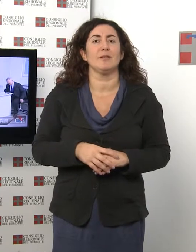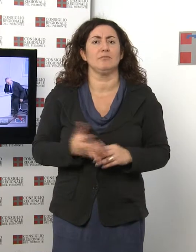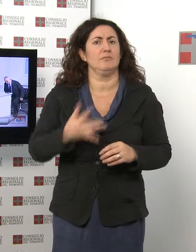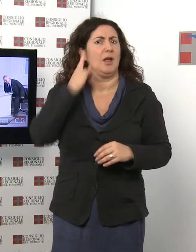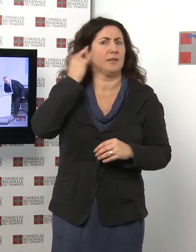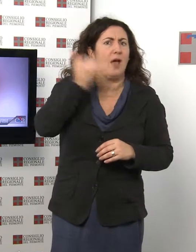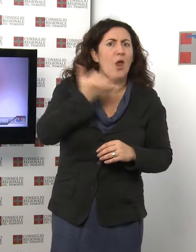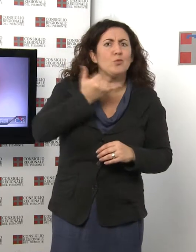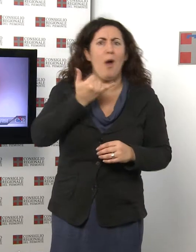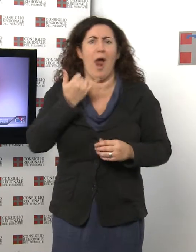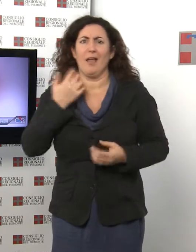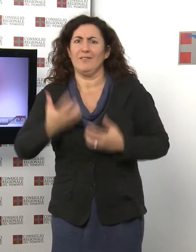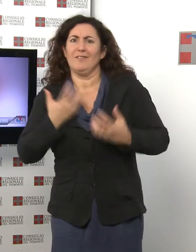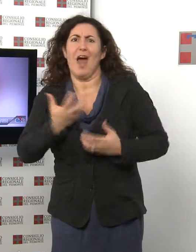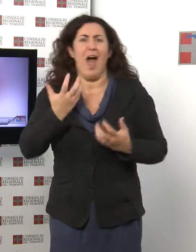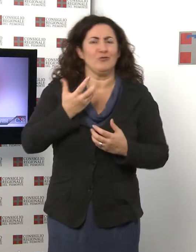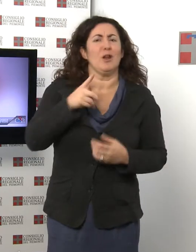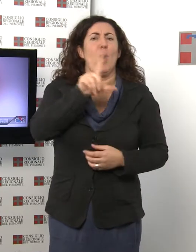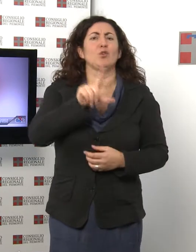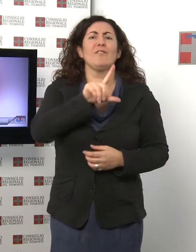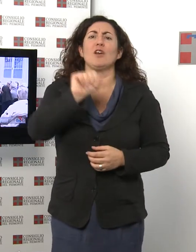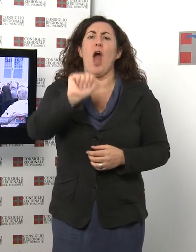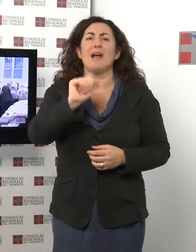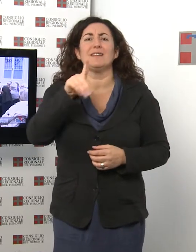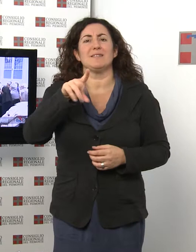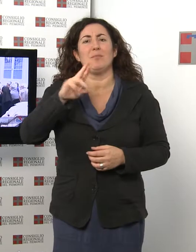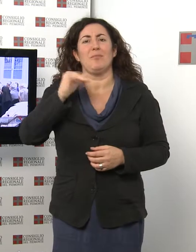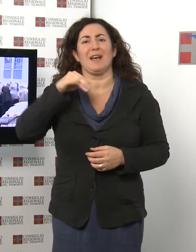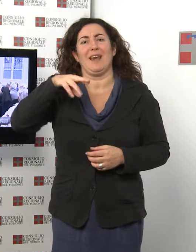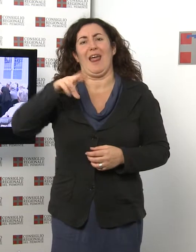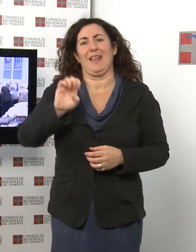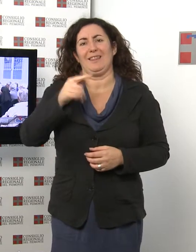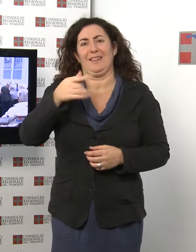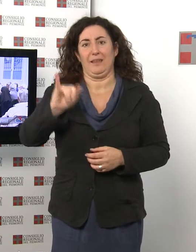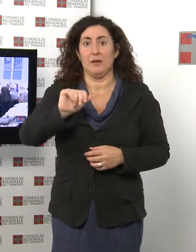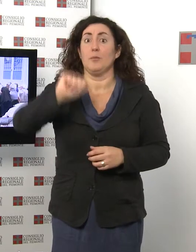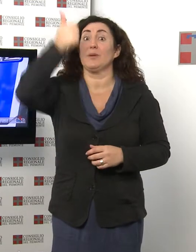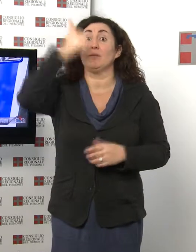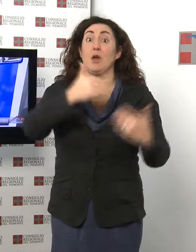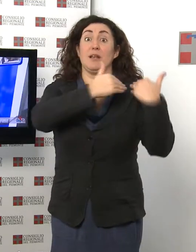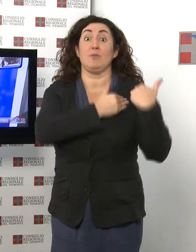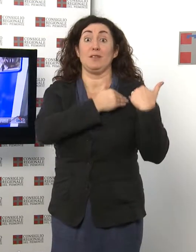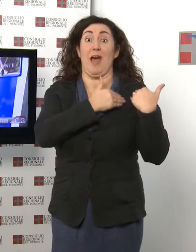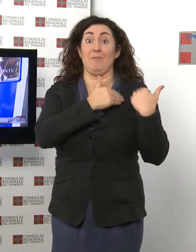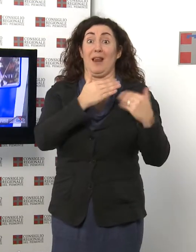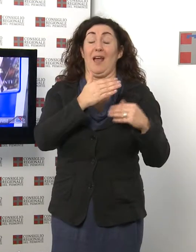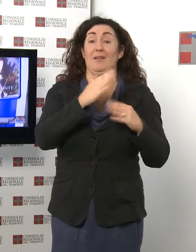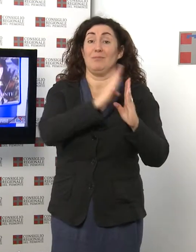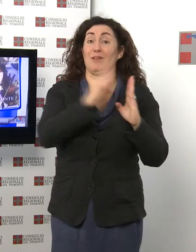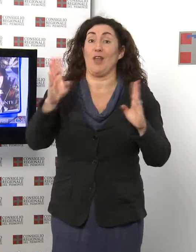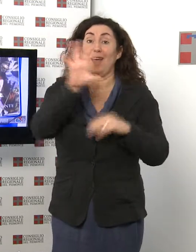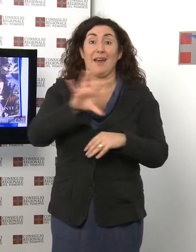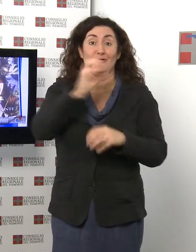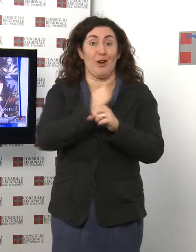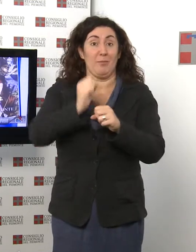e di carattere riservato, Ludovico Actis Perinetti fu filosofo, docente e primo responsabile della Biblioteca della Regione Piemonte. A 15